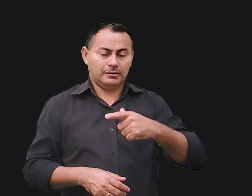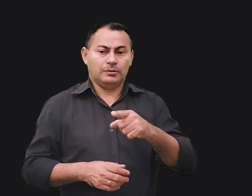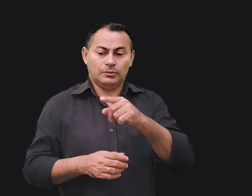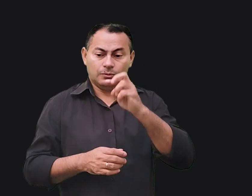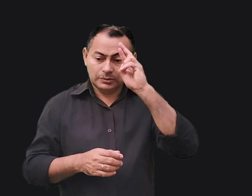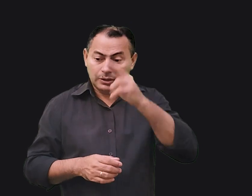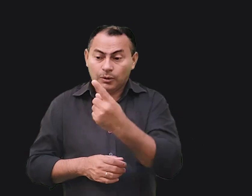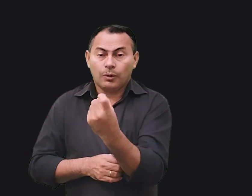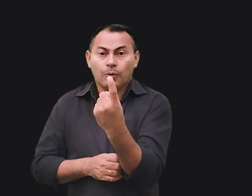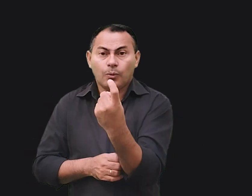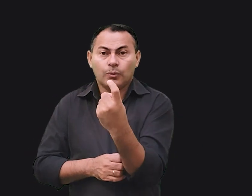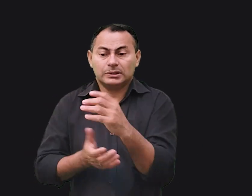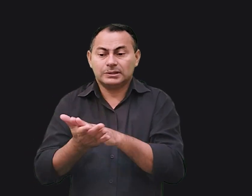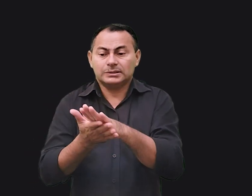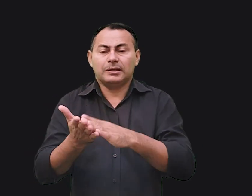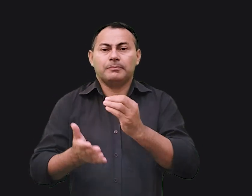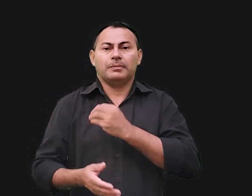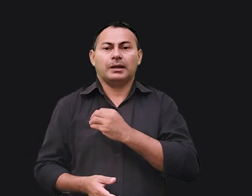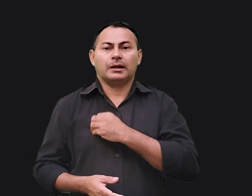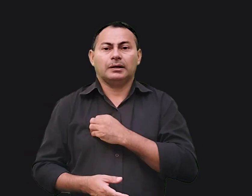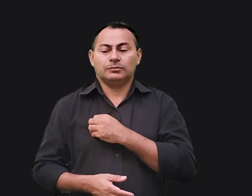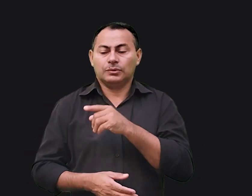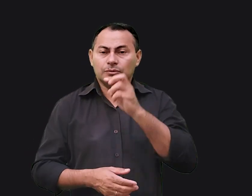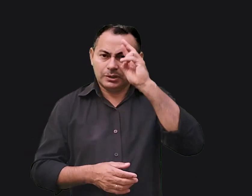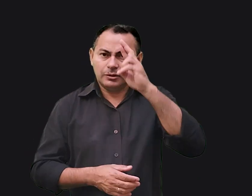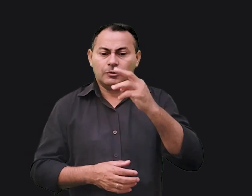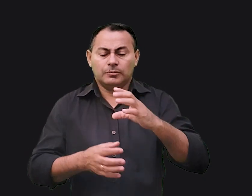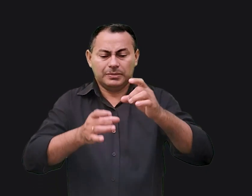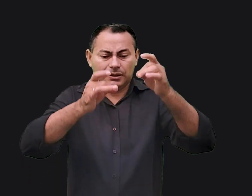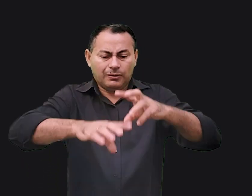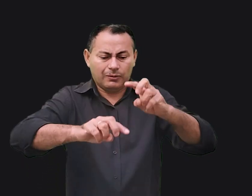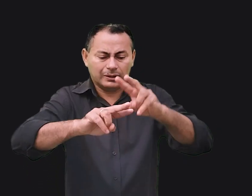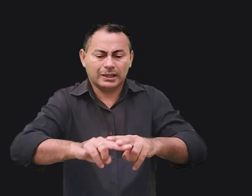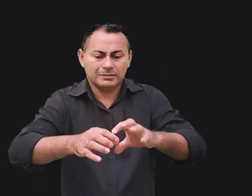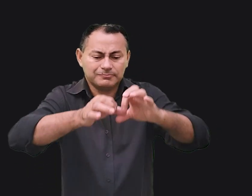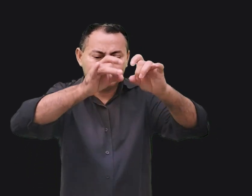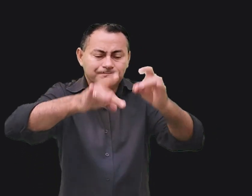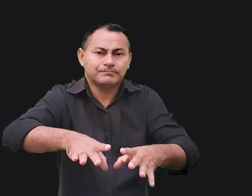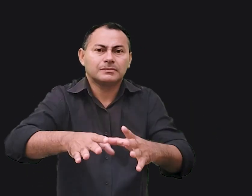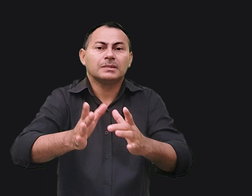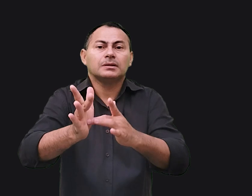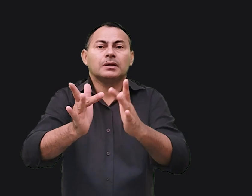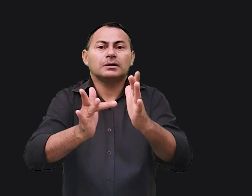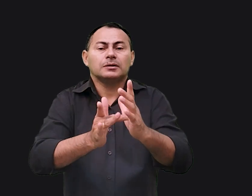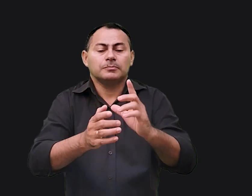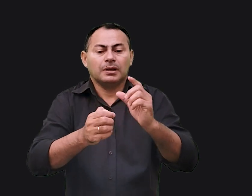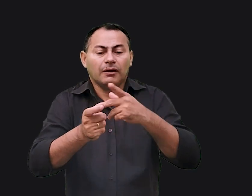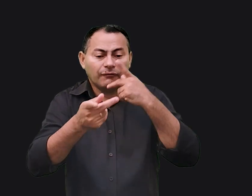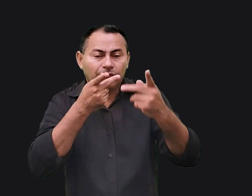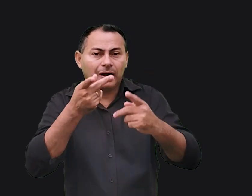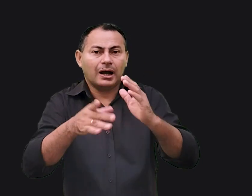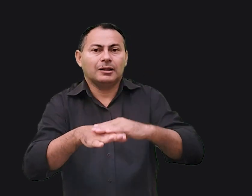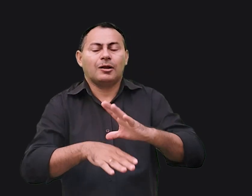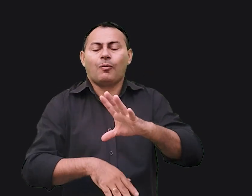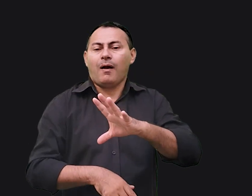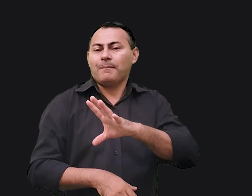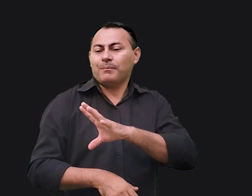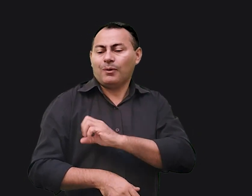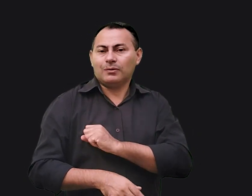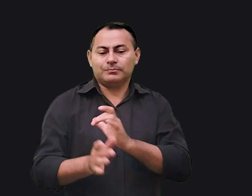O Senhor é o único sem pecado. E o Senhor me condena? E é aí que Jesus lhe fala com muito amor.